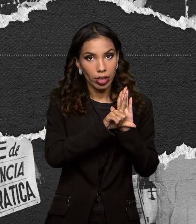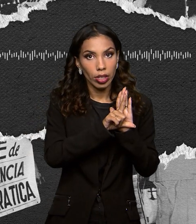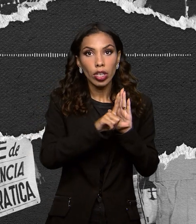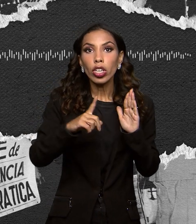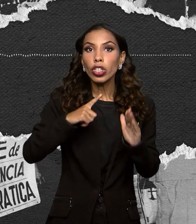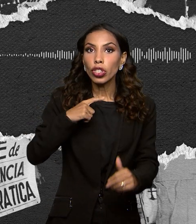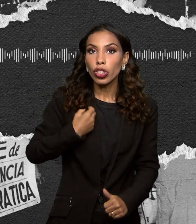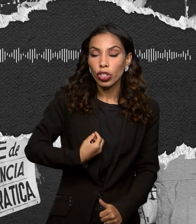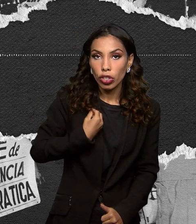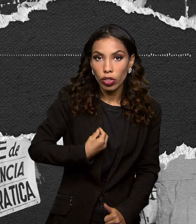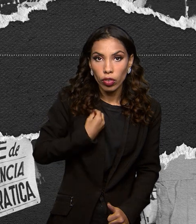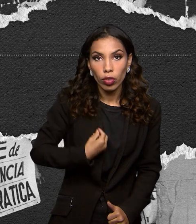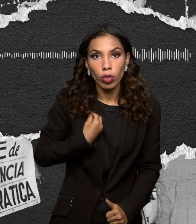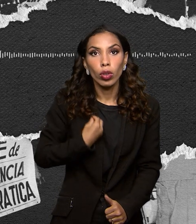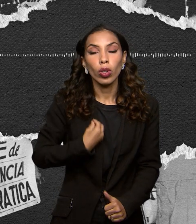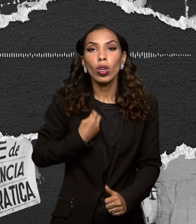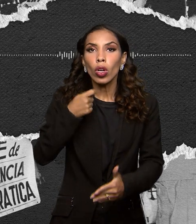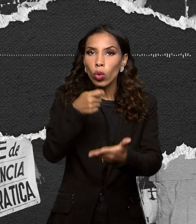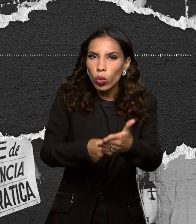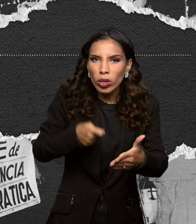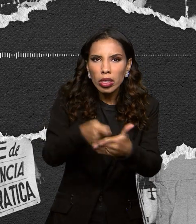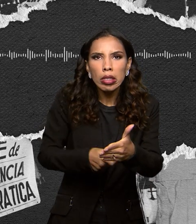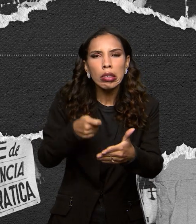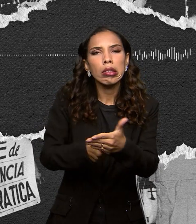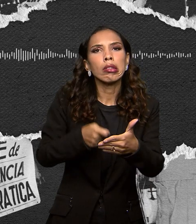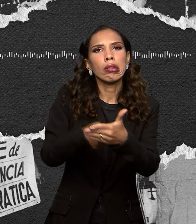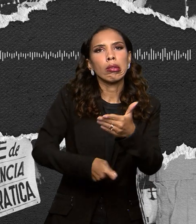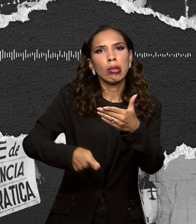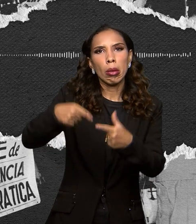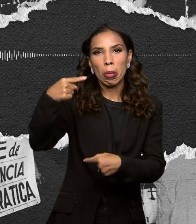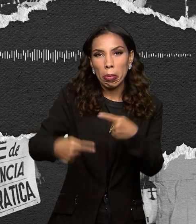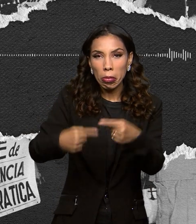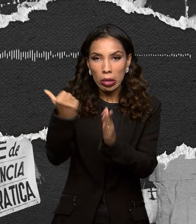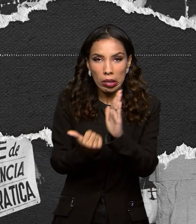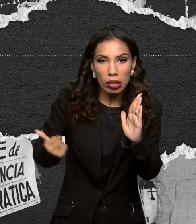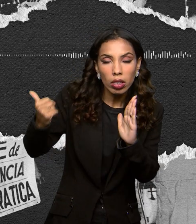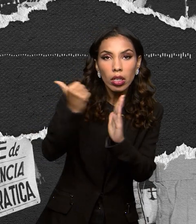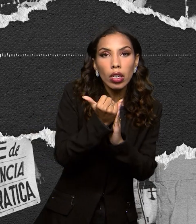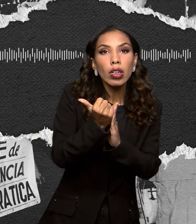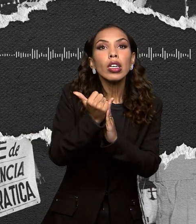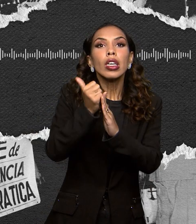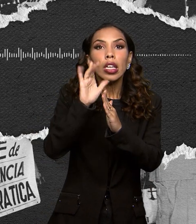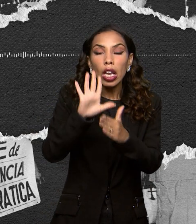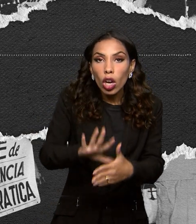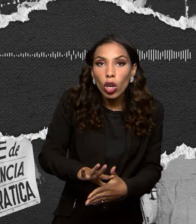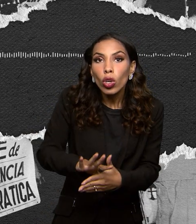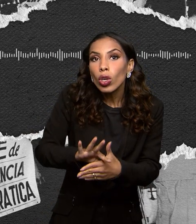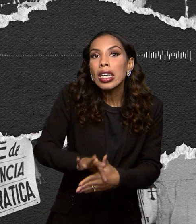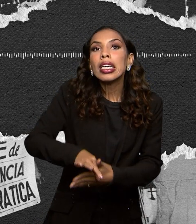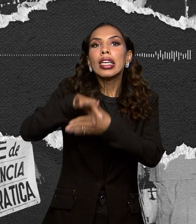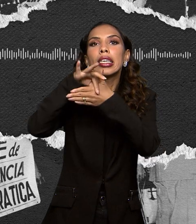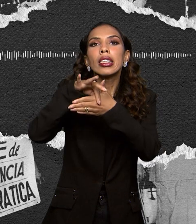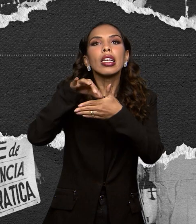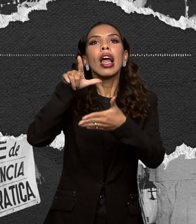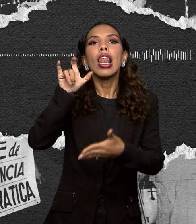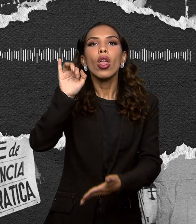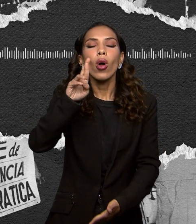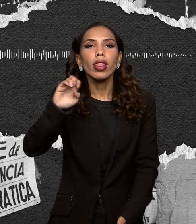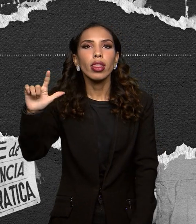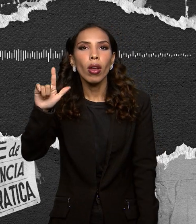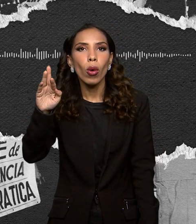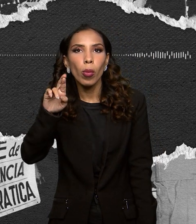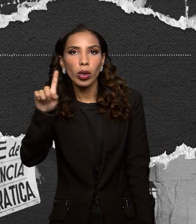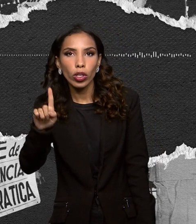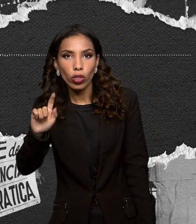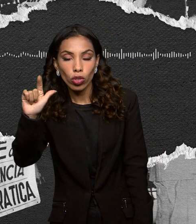reações, isso envolve uma luta política grande. Essa luta foi liderada por Leonel Brizola, que